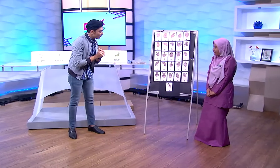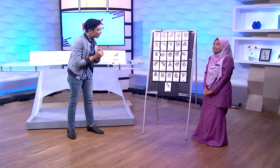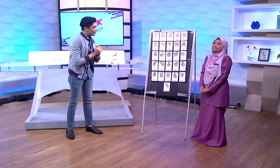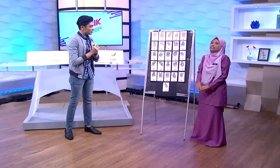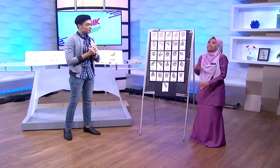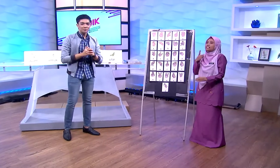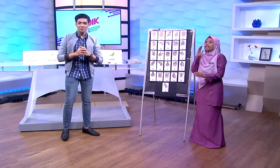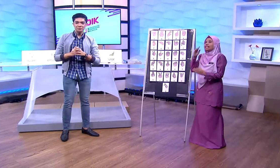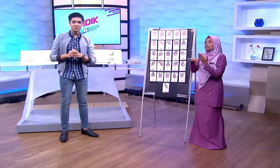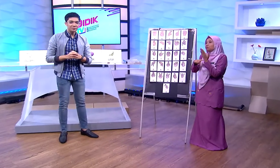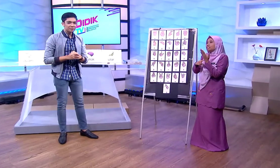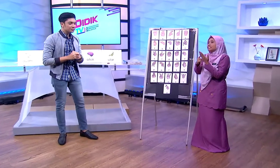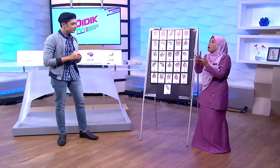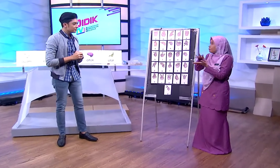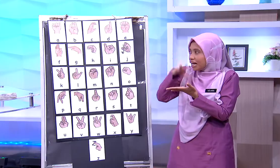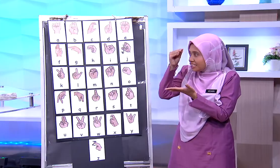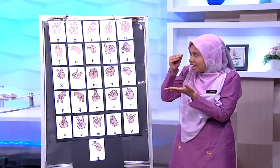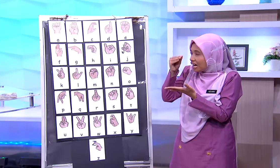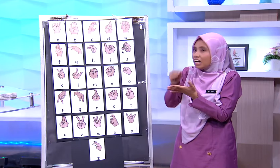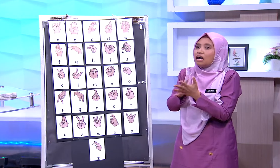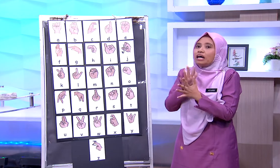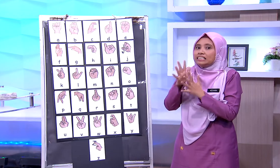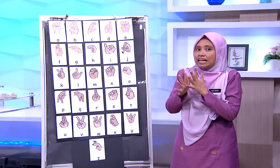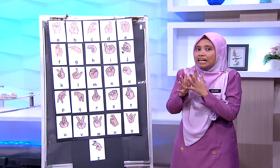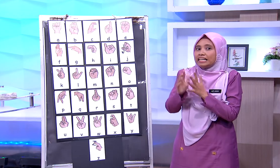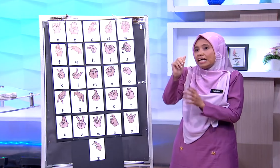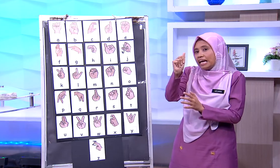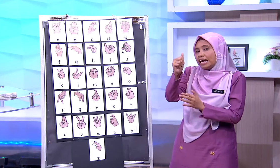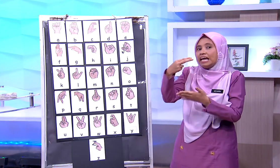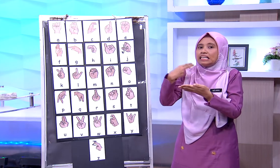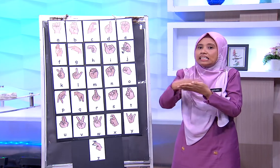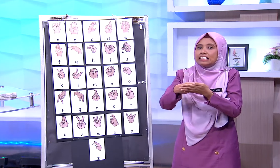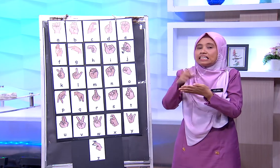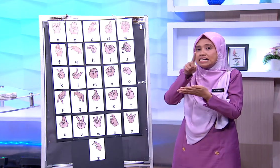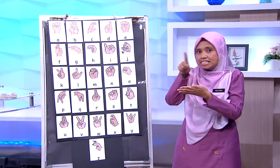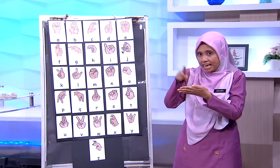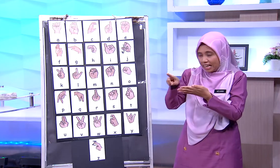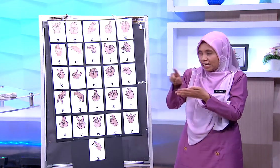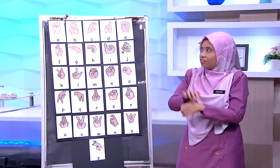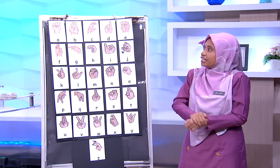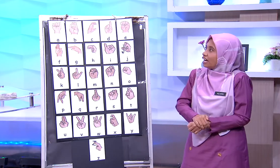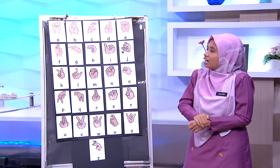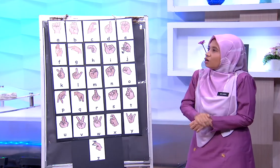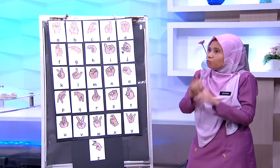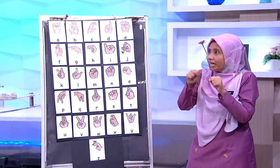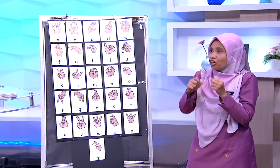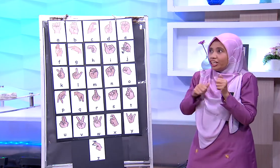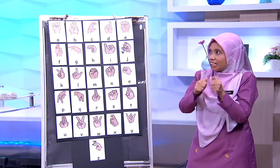kita akan belajar Sarai e3z Oke berikut